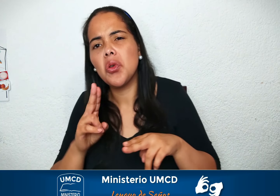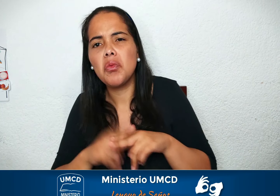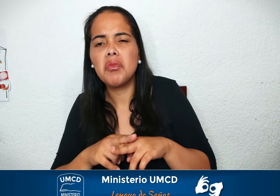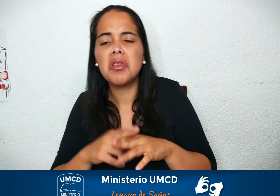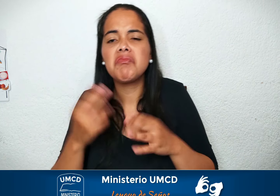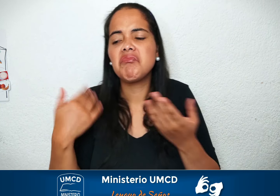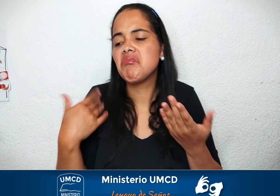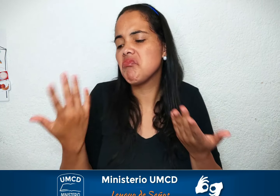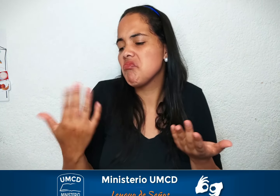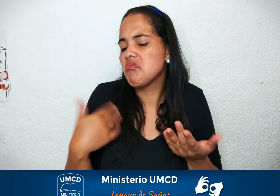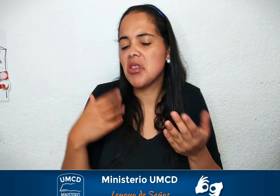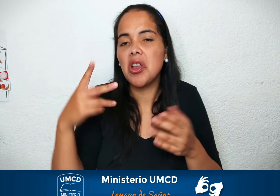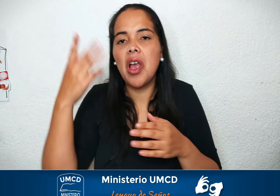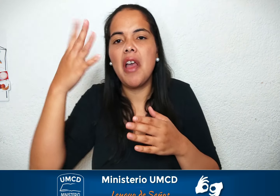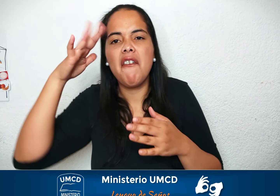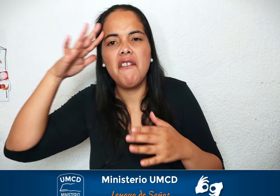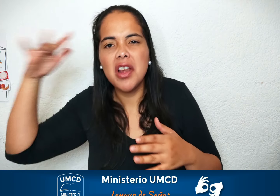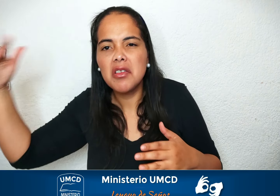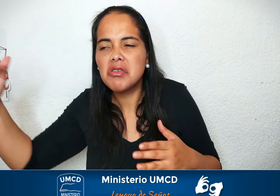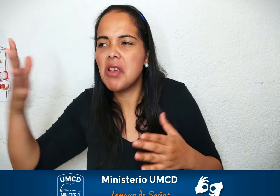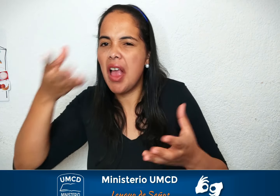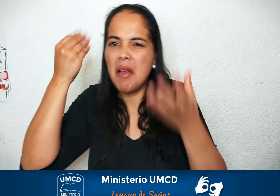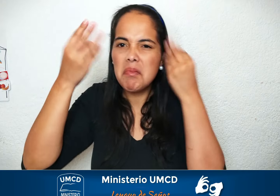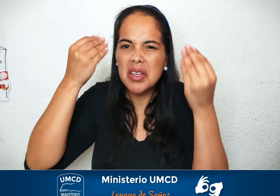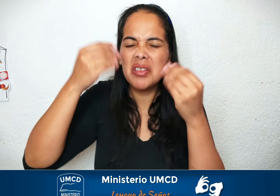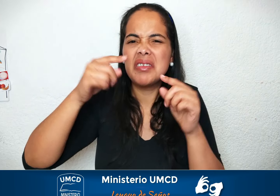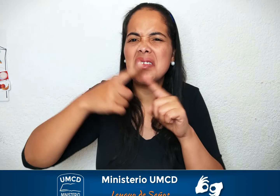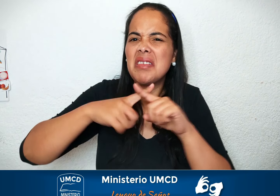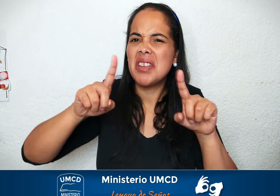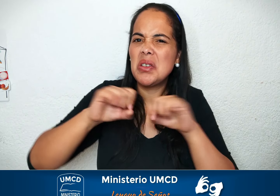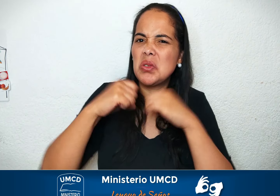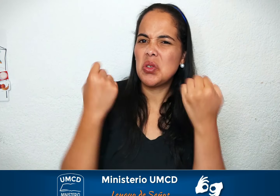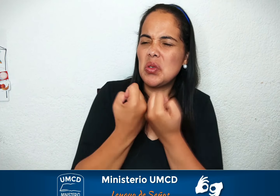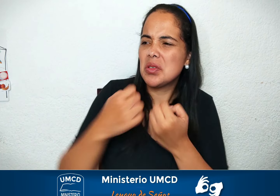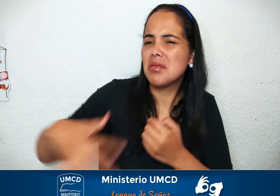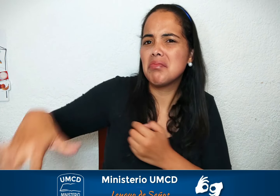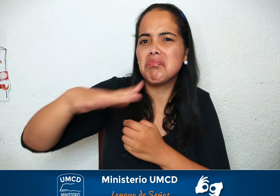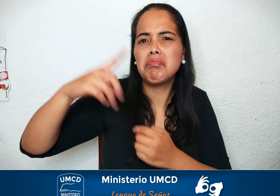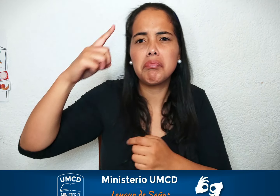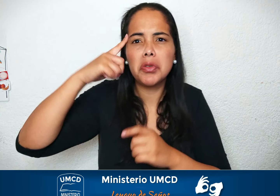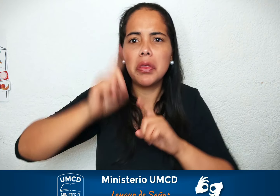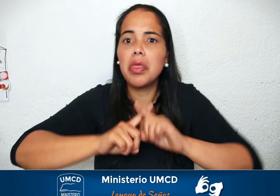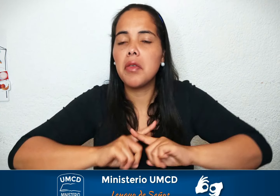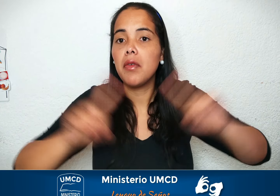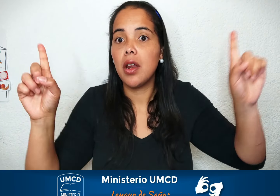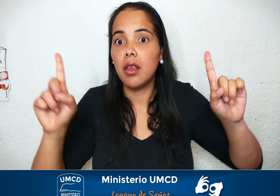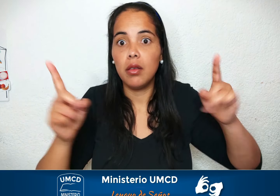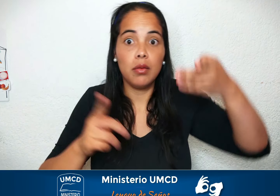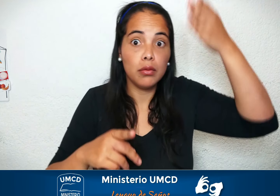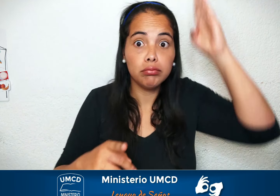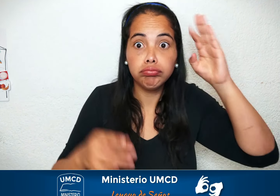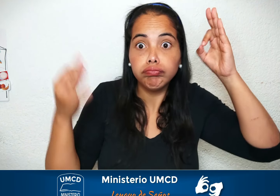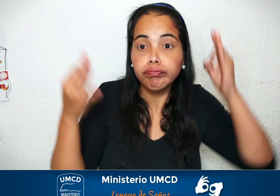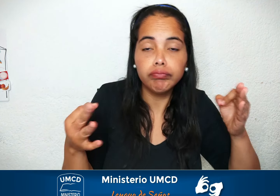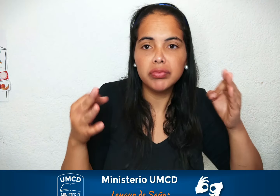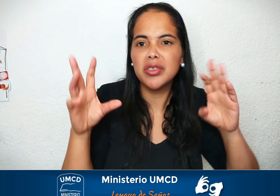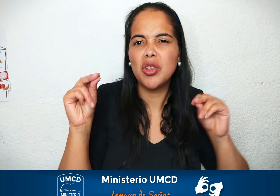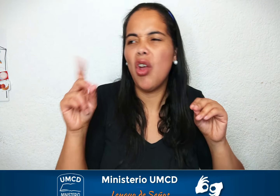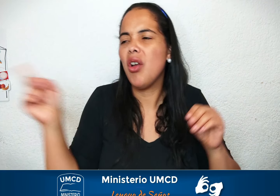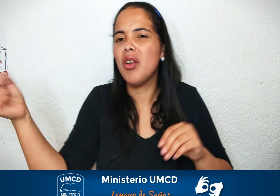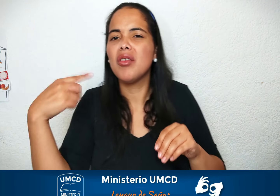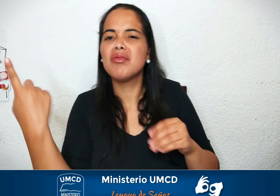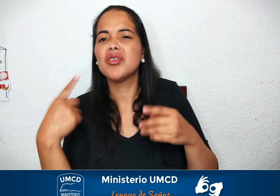en el razonamiento, en la filosofía. La sociedad griega se caracterizaba por las